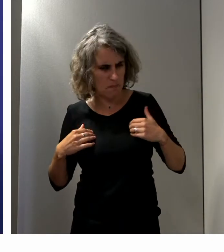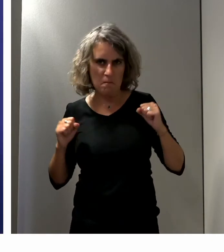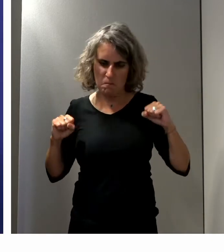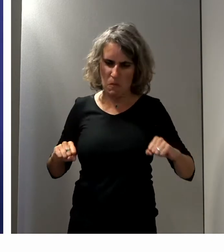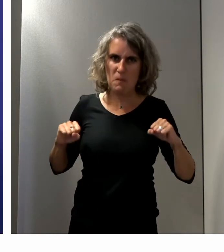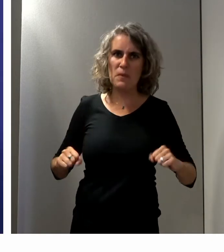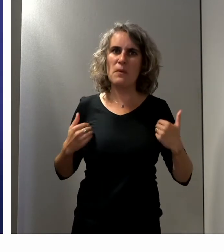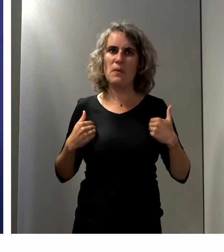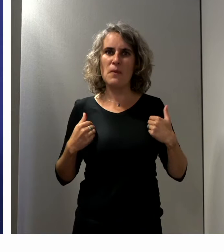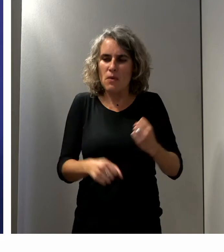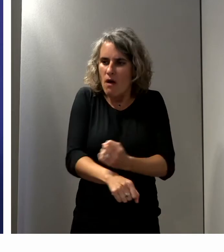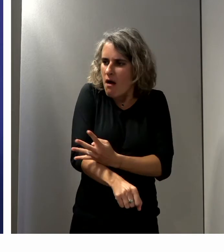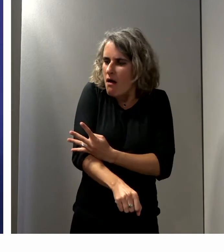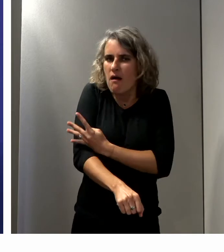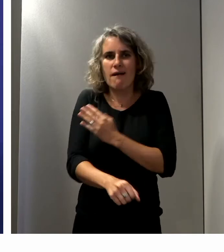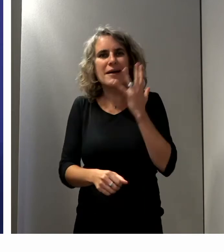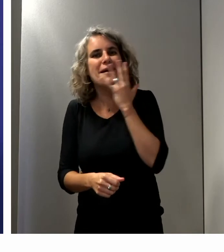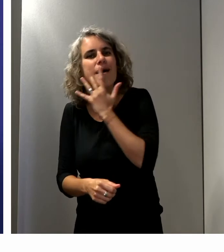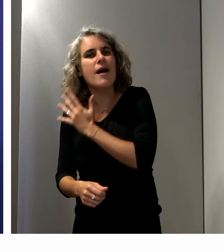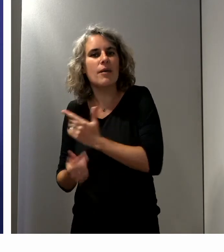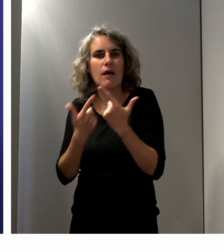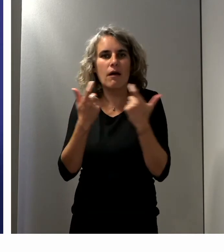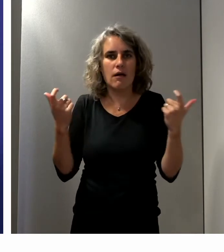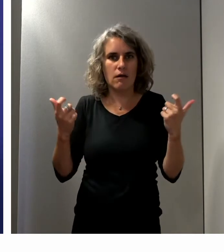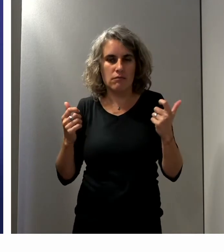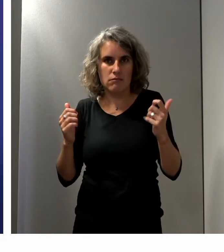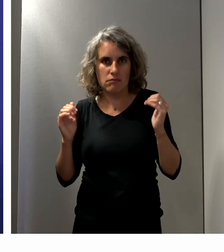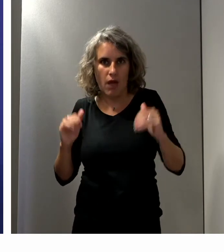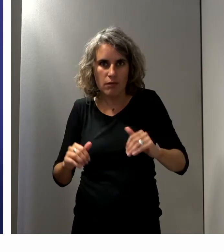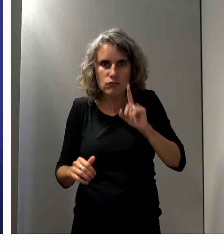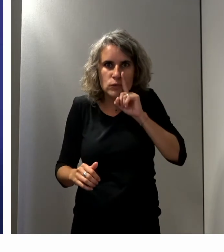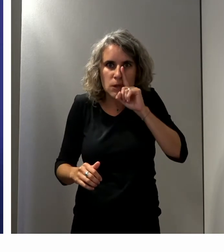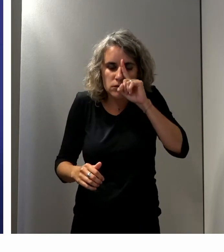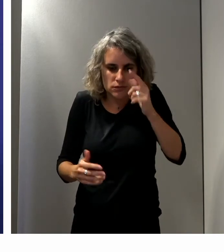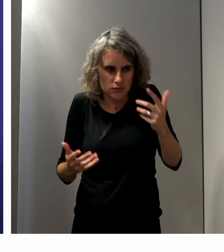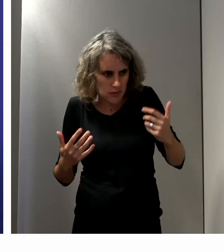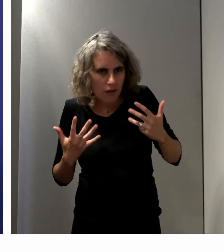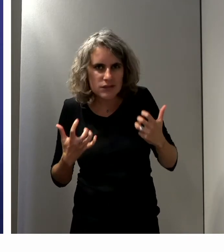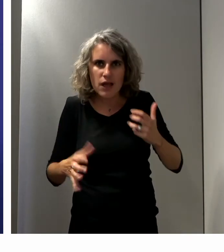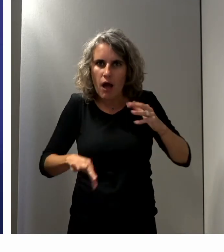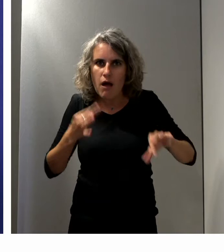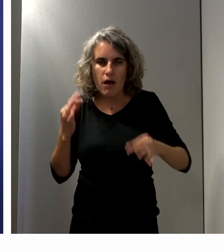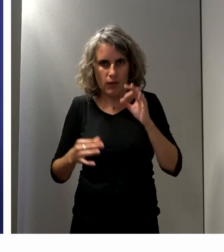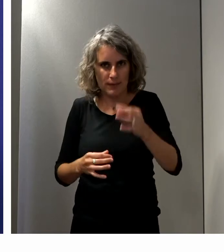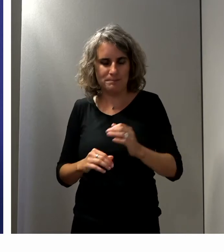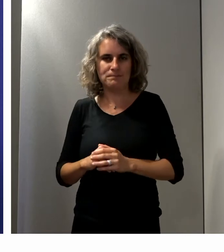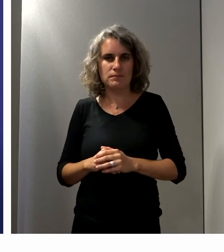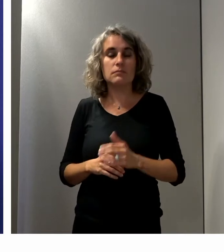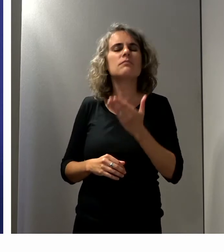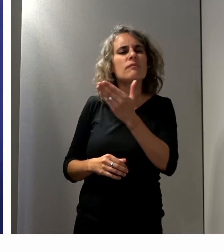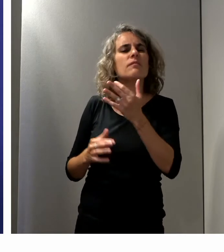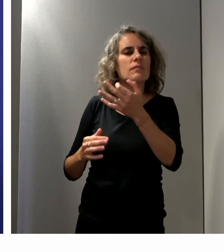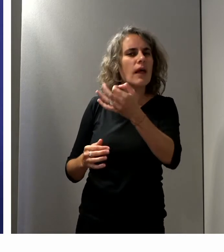à la sensation agréable qui peut aller jusqu'à la jouissance. Mais vous parlez d'un cadre